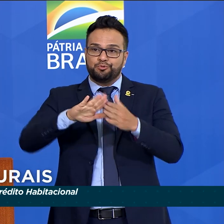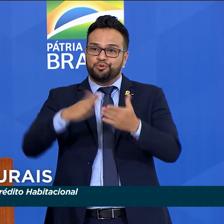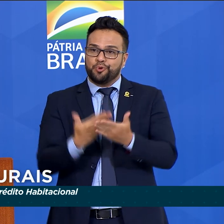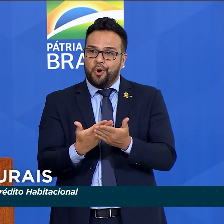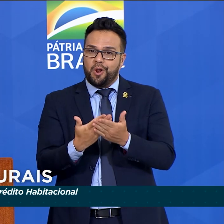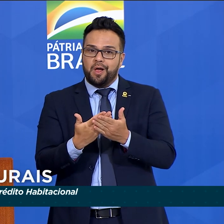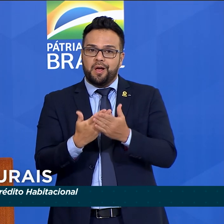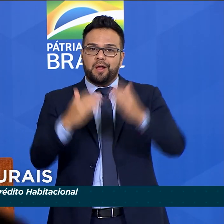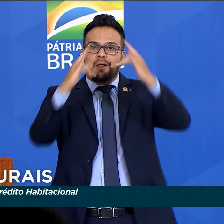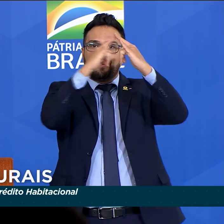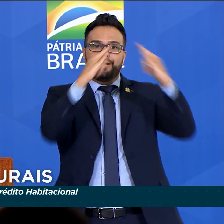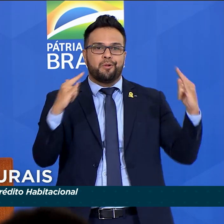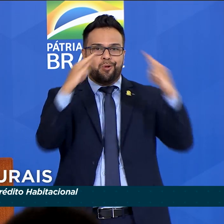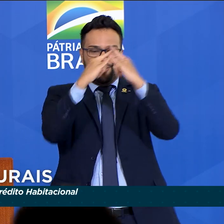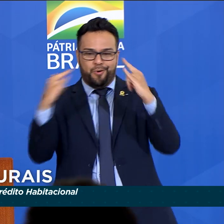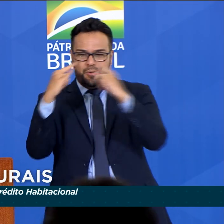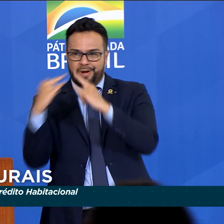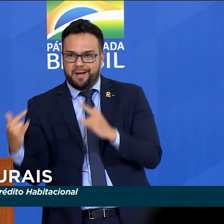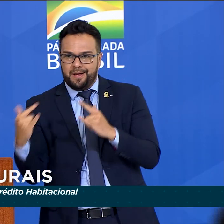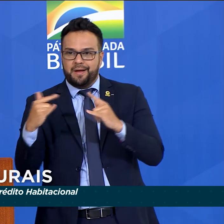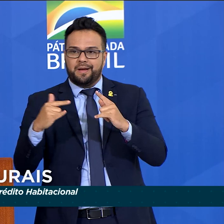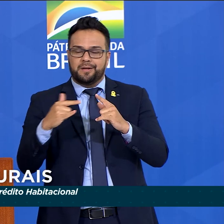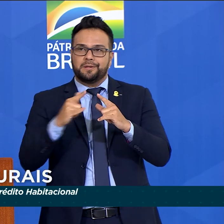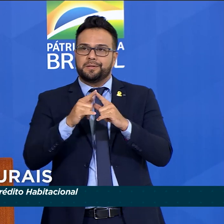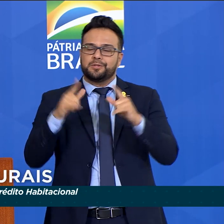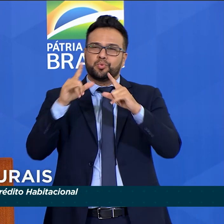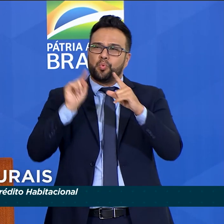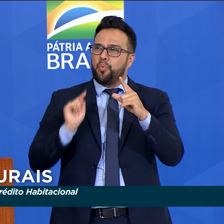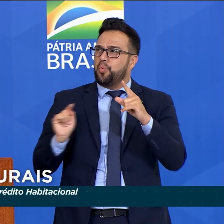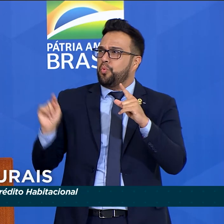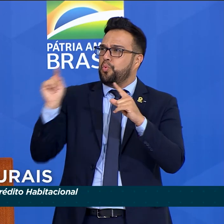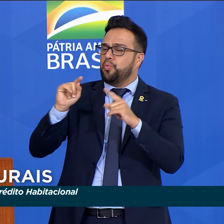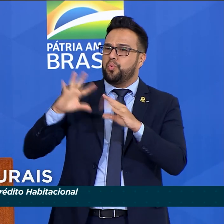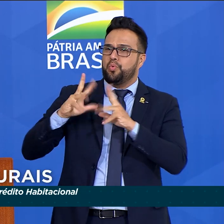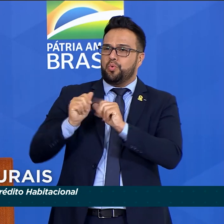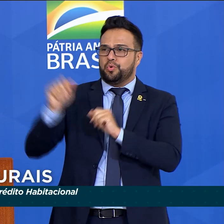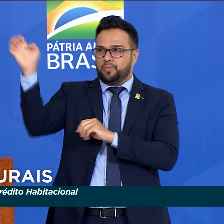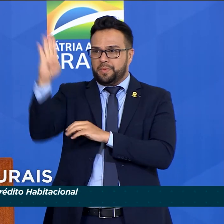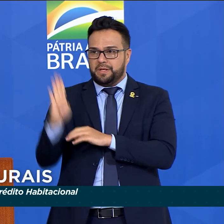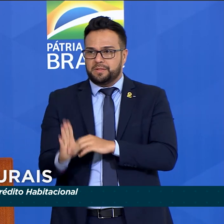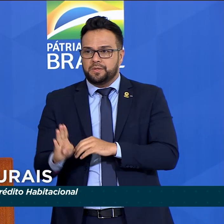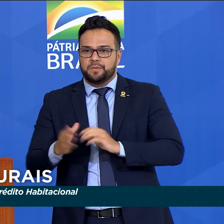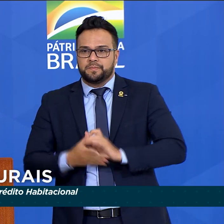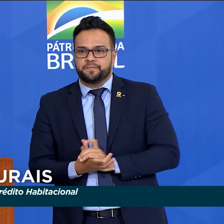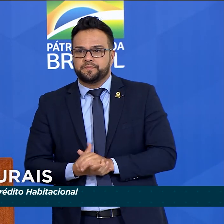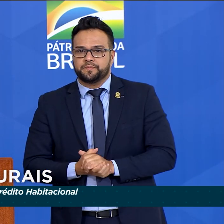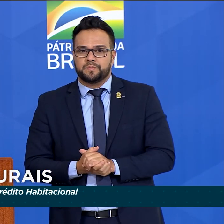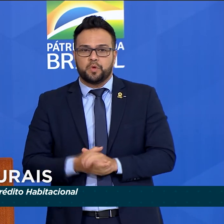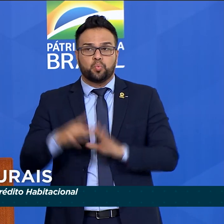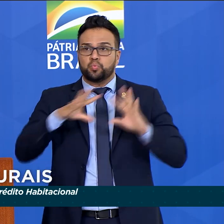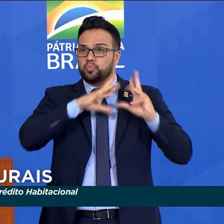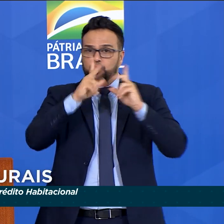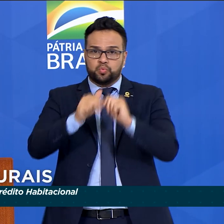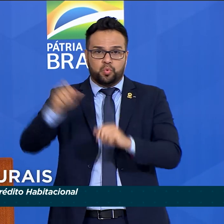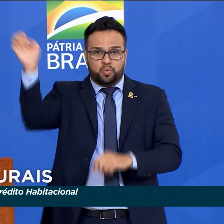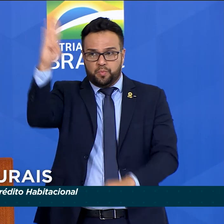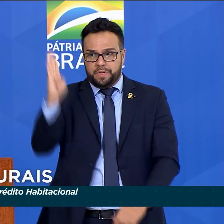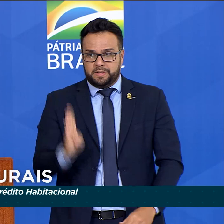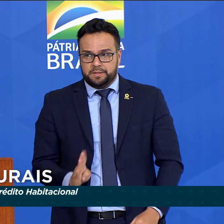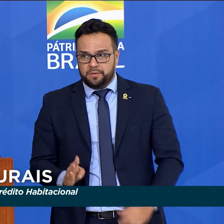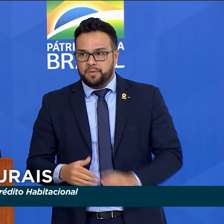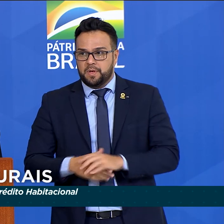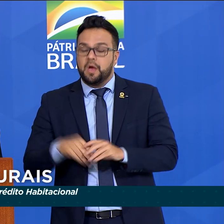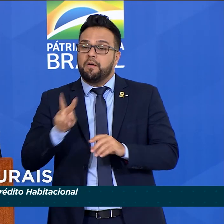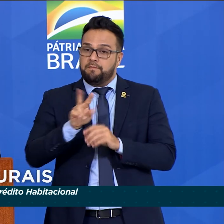em todo o Brasil. São mais de 4.500 escolas localizadas dentro de assentamentos em todo o Brasil. E nós